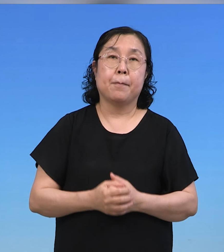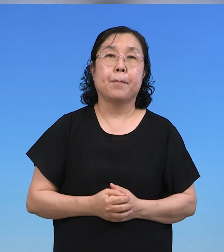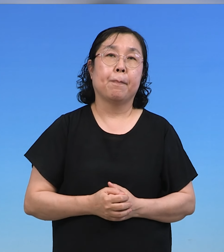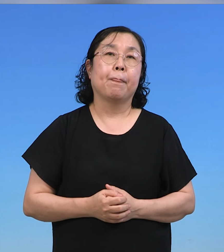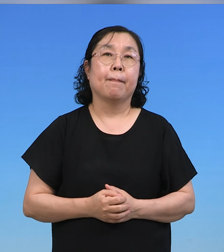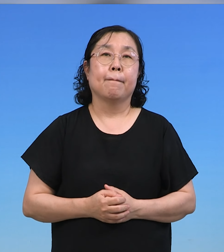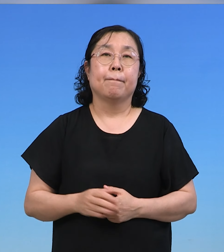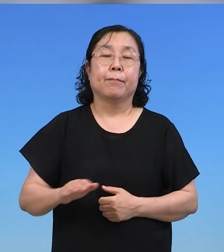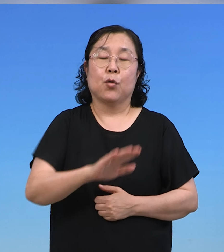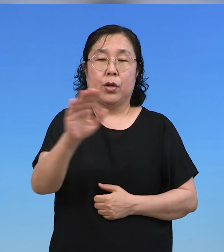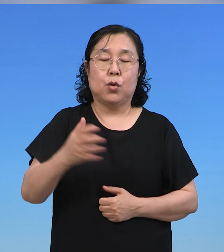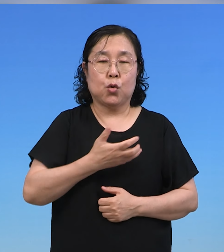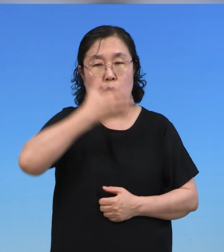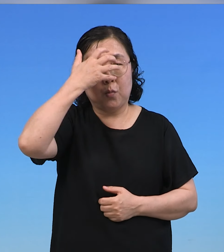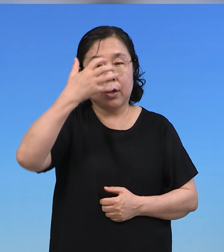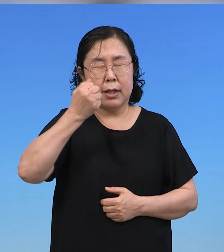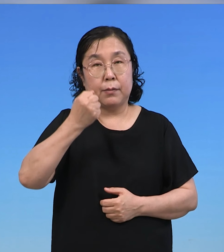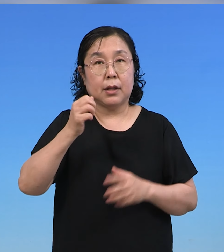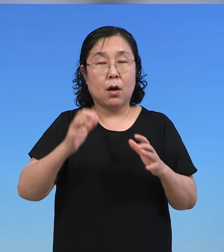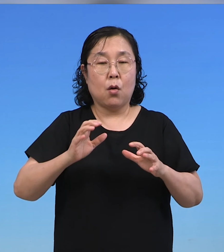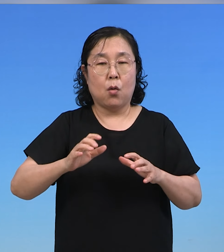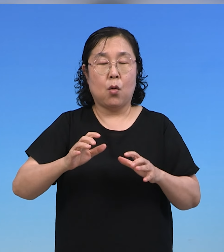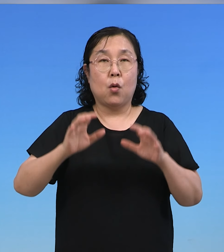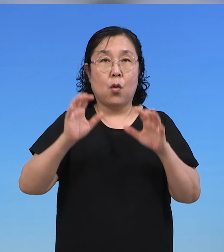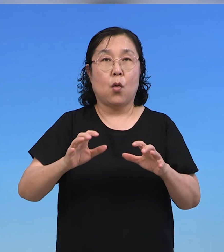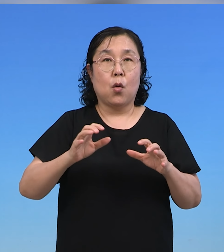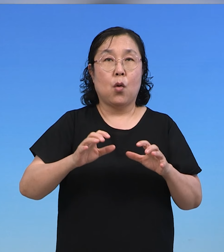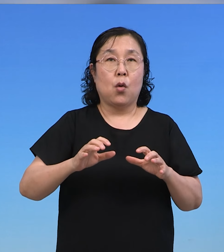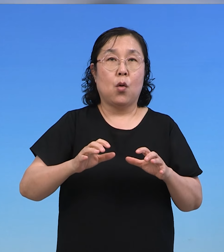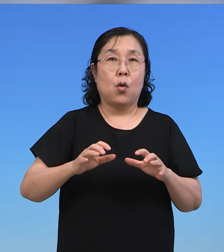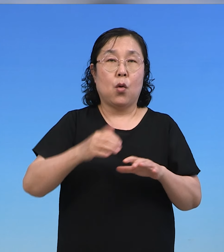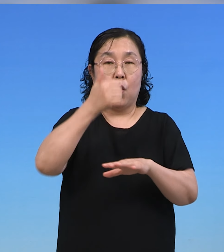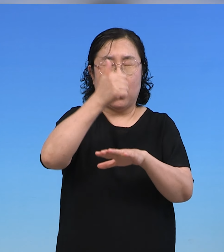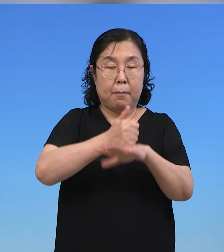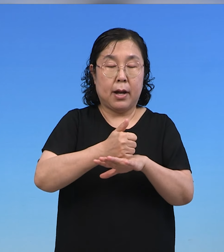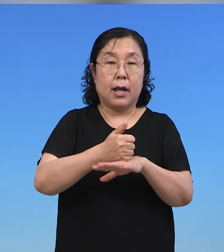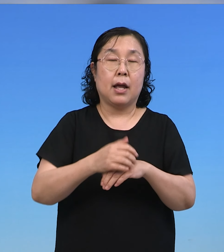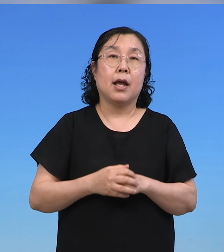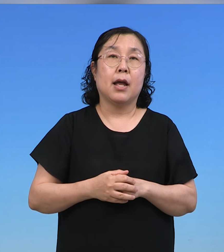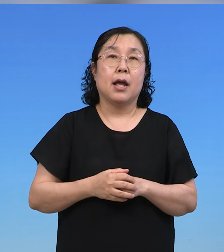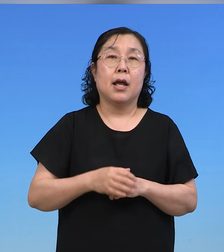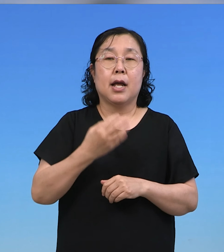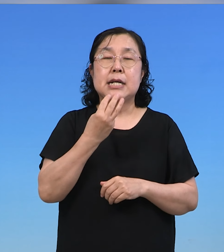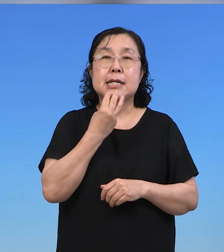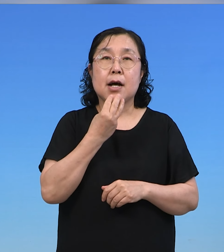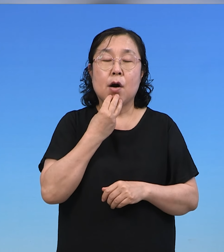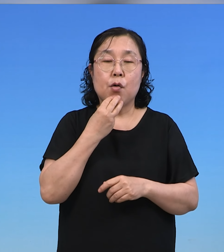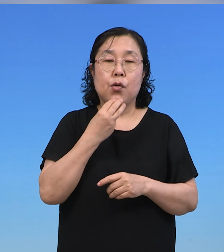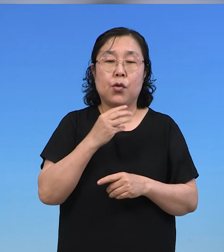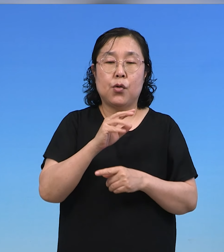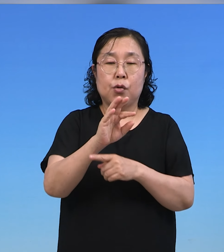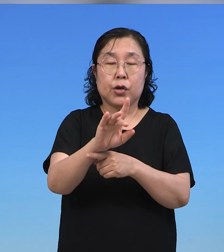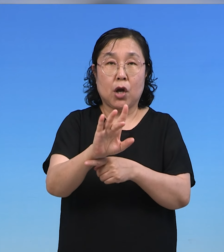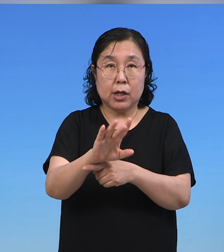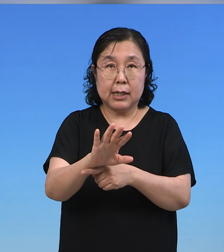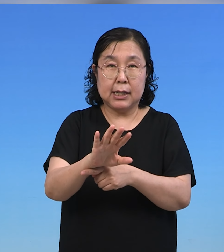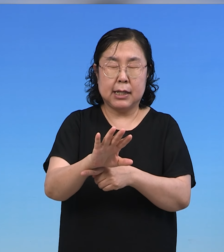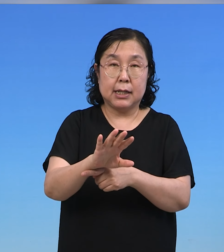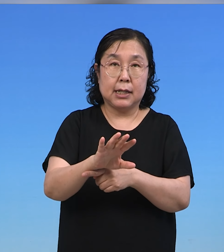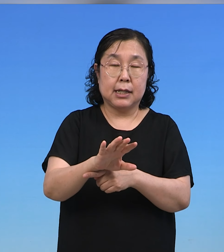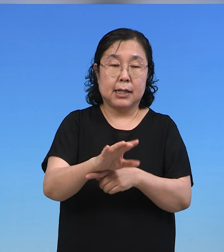우리는 꿈을 꾸어요. 올 연말에 11교회를 수도권입니다. 11교회를 세워서 거기에 또 마음이